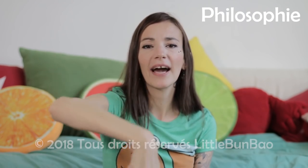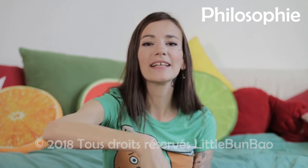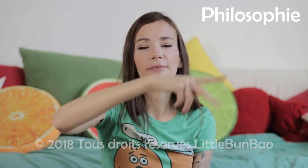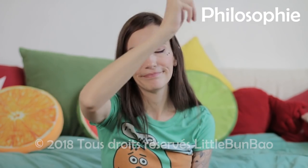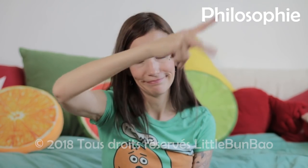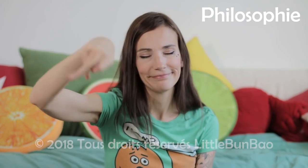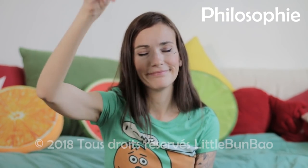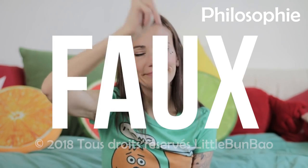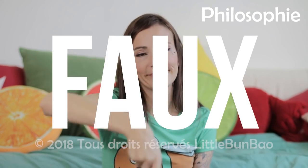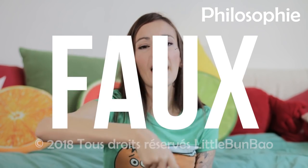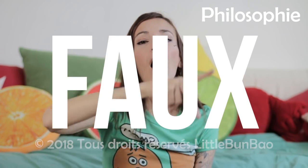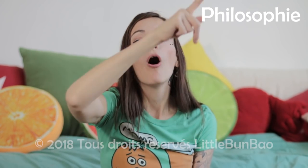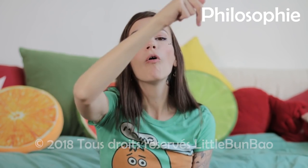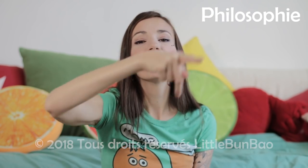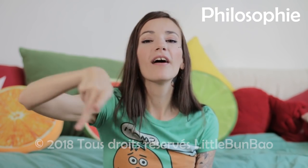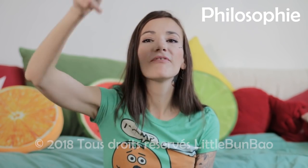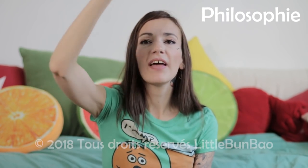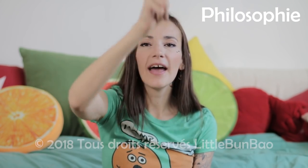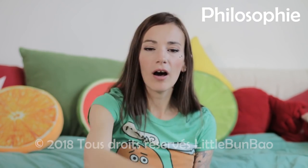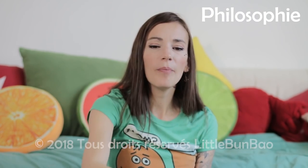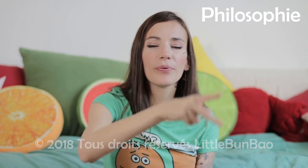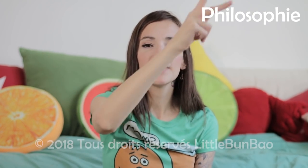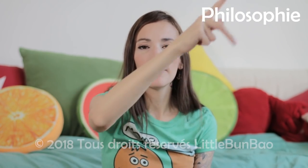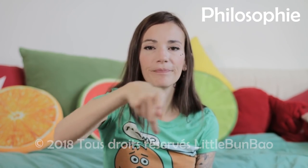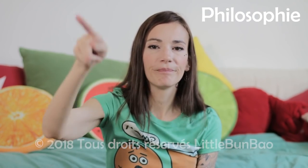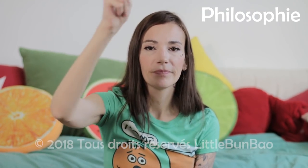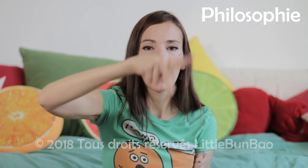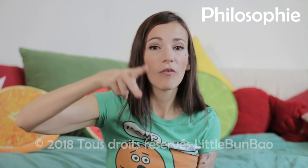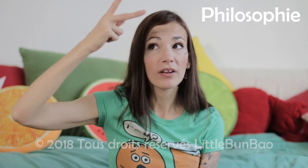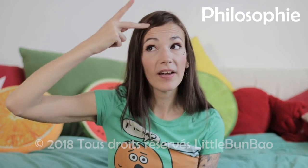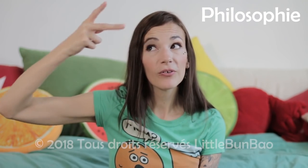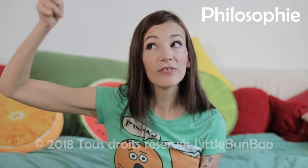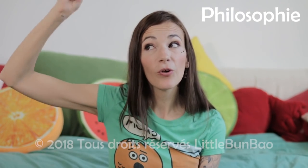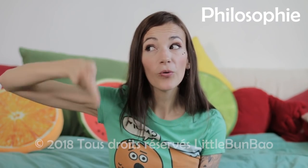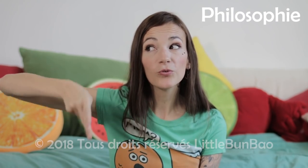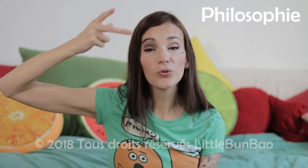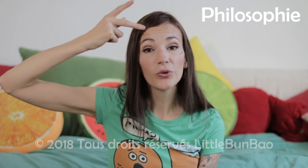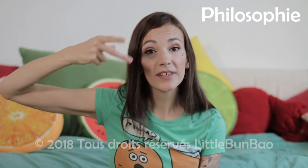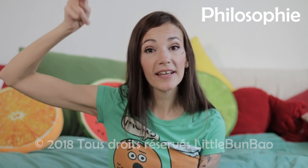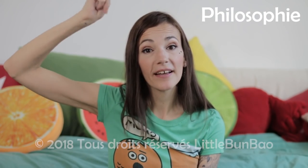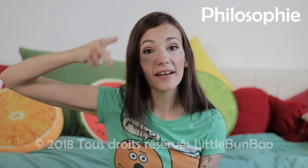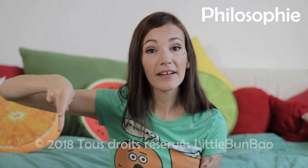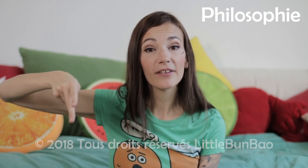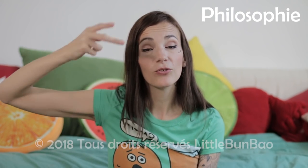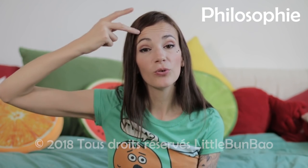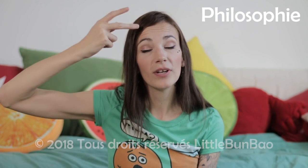grecque. On vient faire, hop, ça. On vient faire au niveau du côté de la